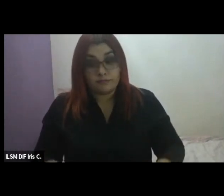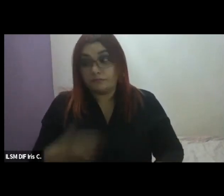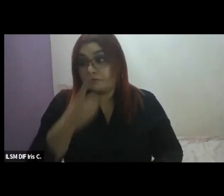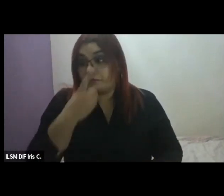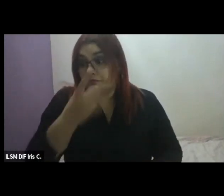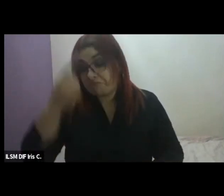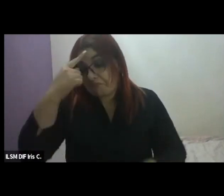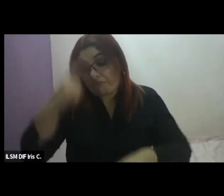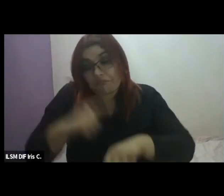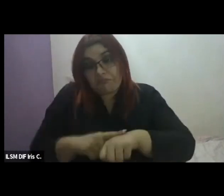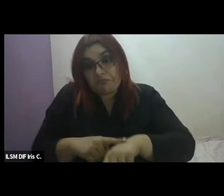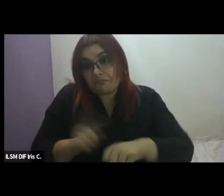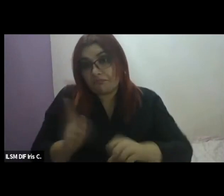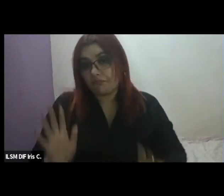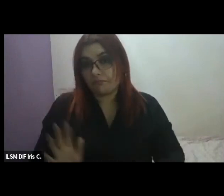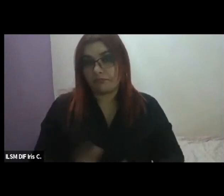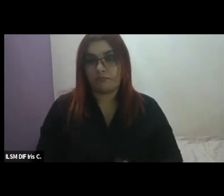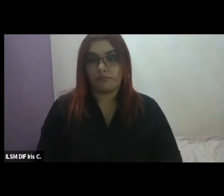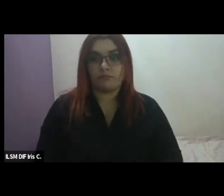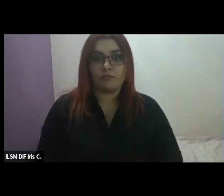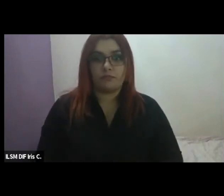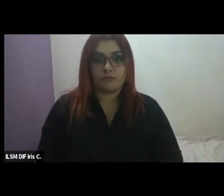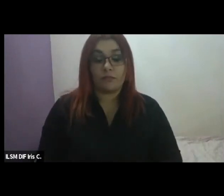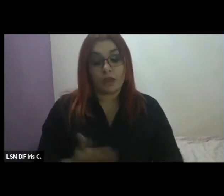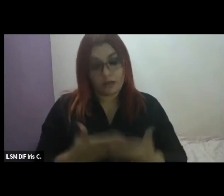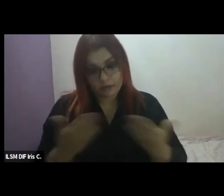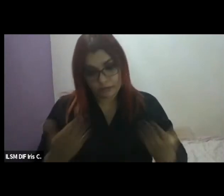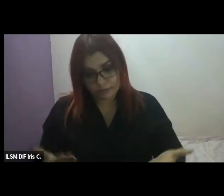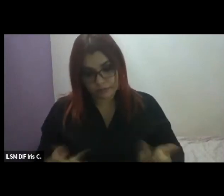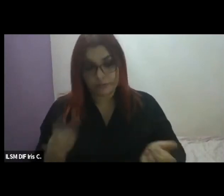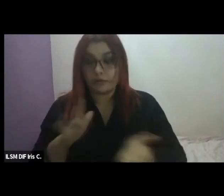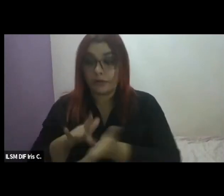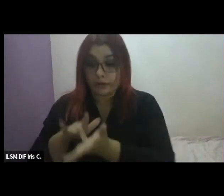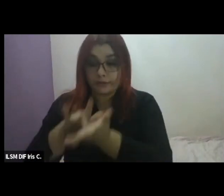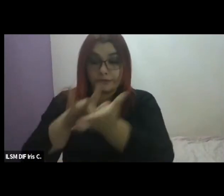Y va a tener un apoyo importante, al igual que lo van a